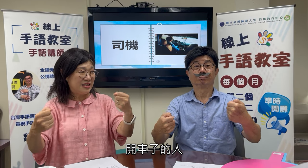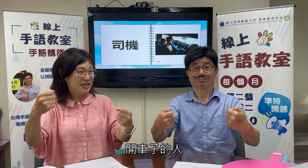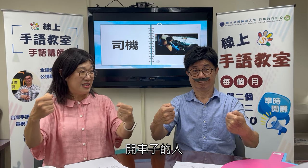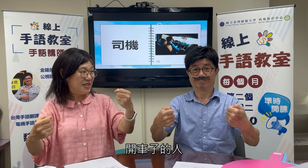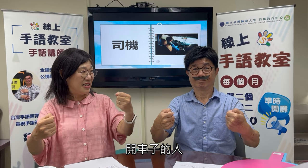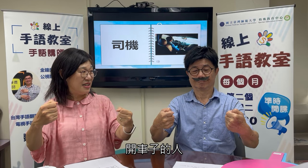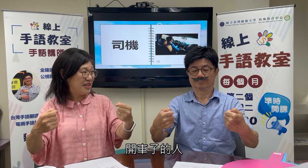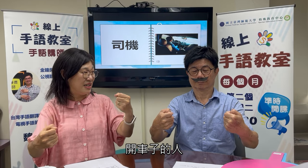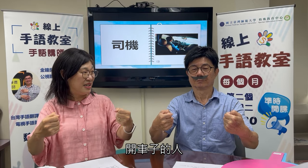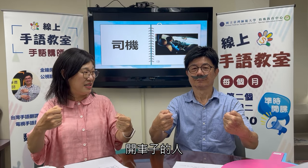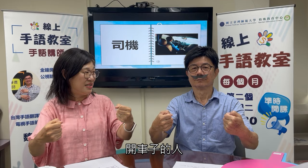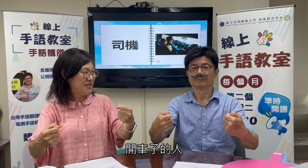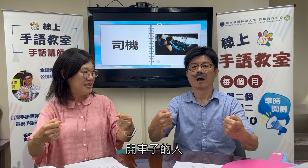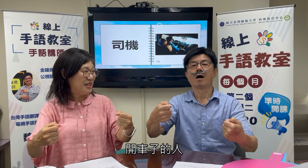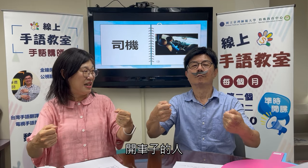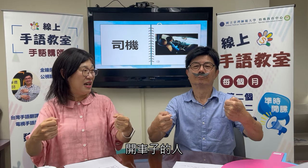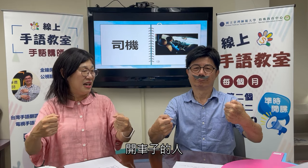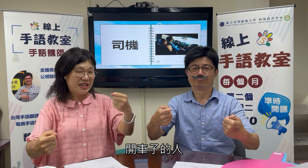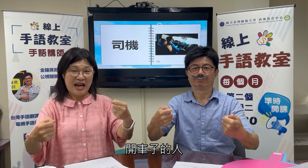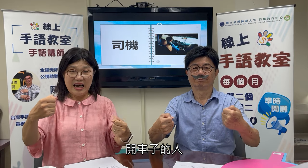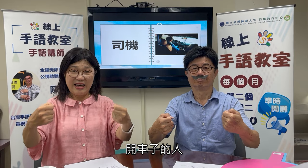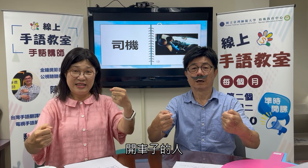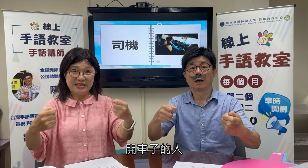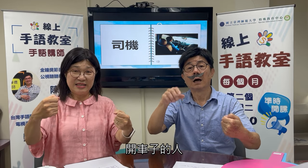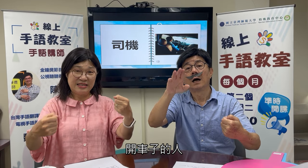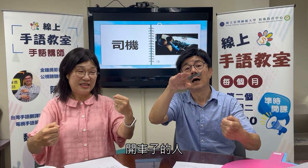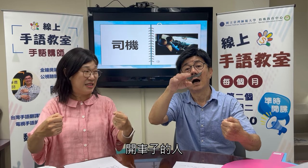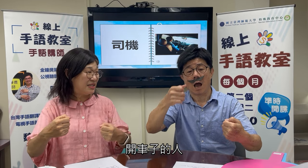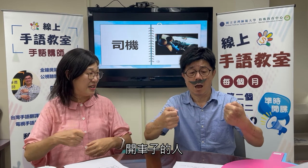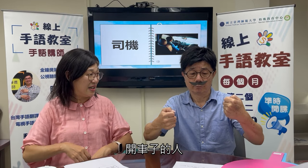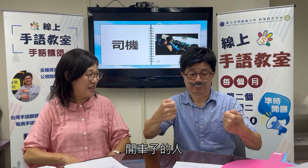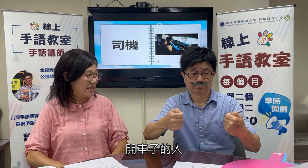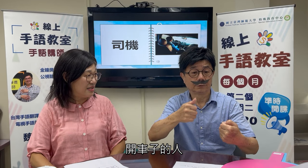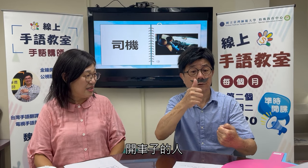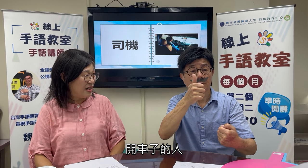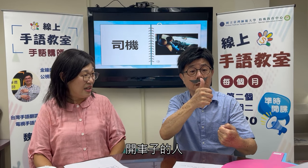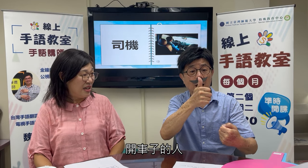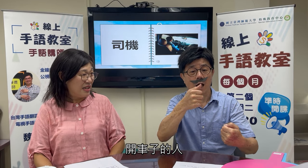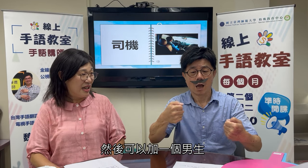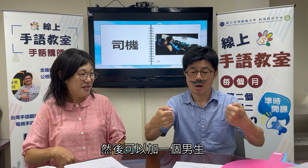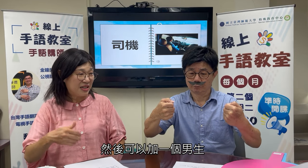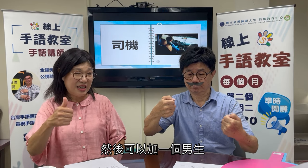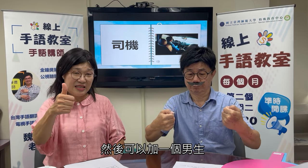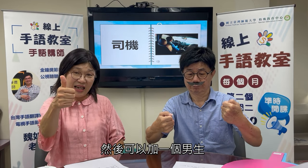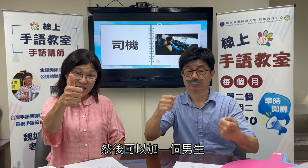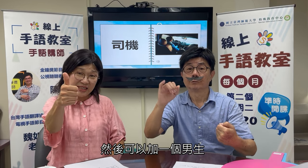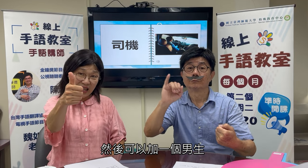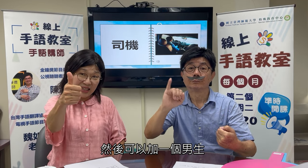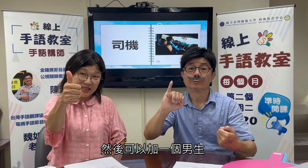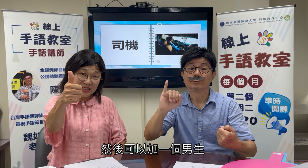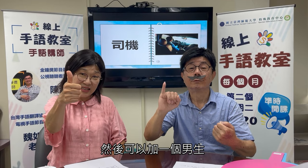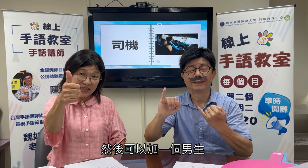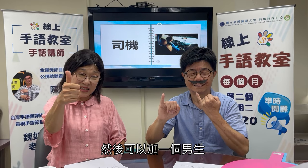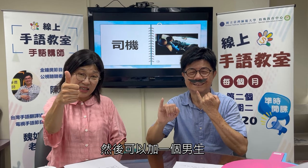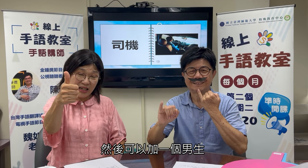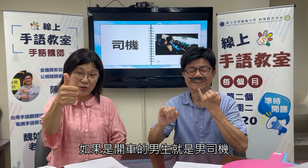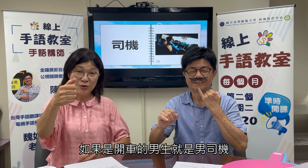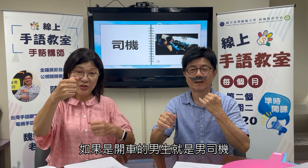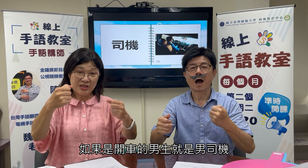的人，开车子的人。然后可以加一个男生，如果是